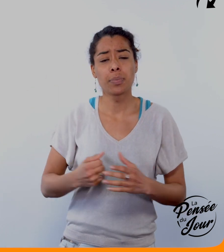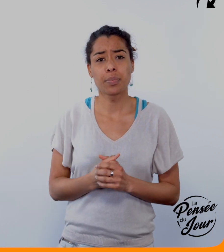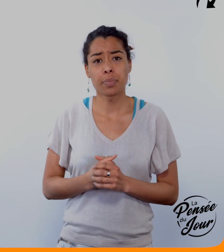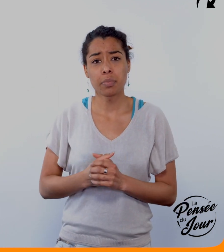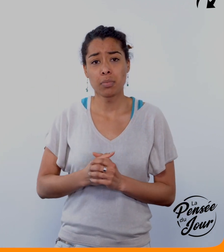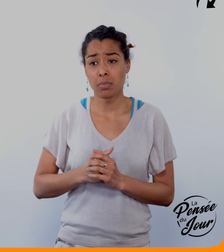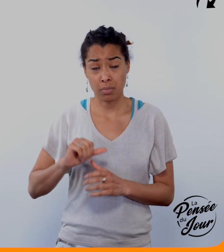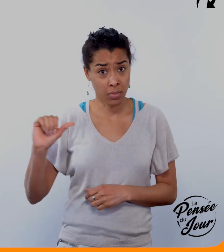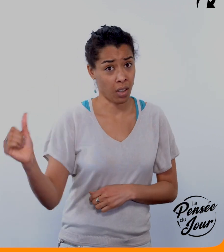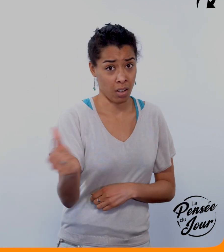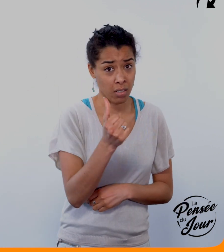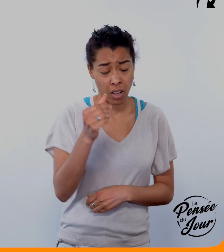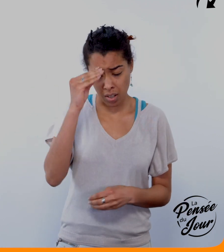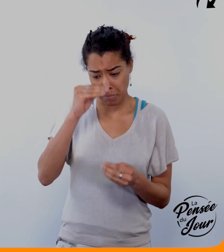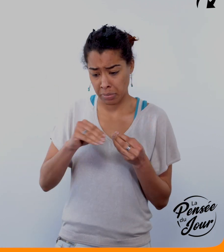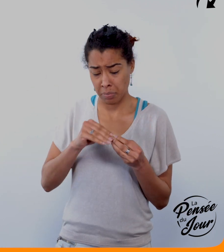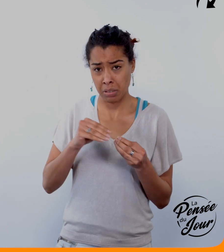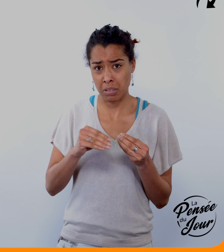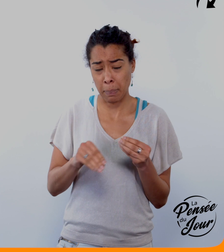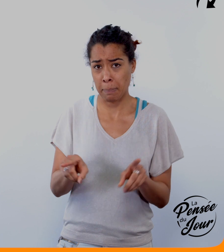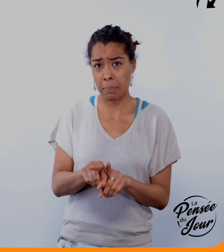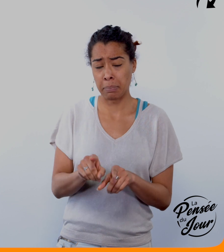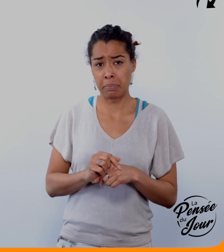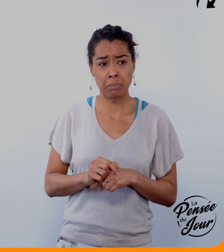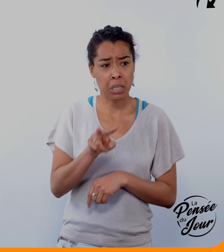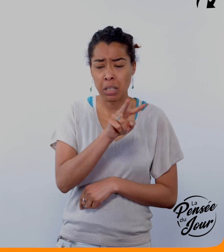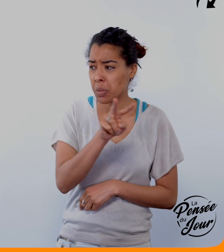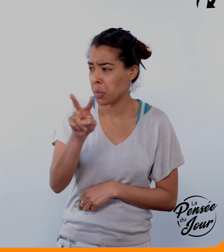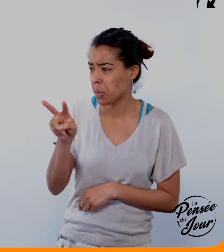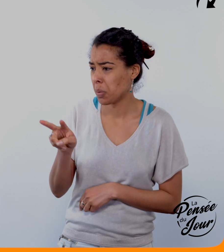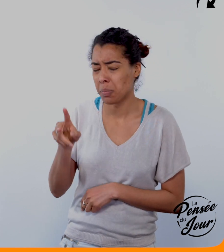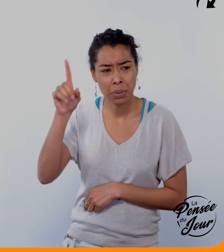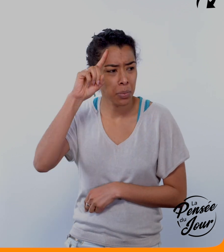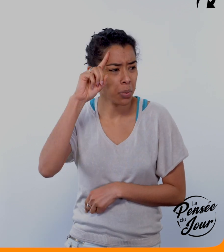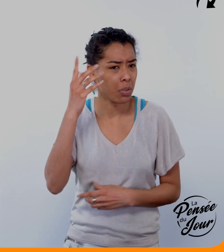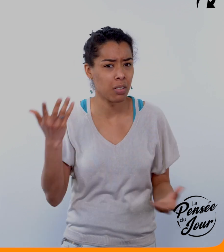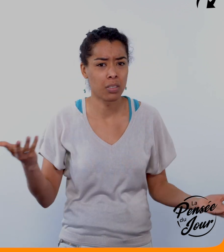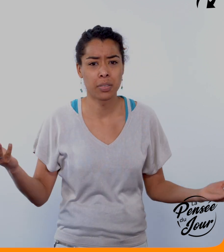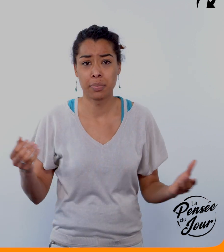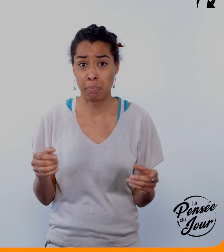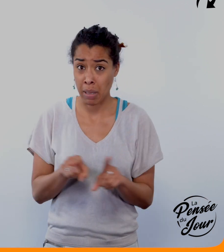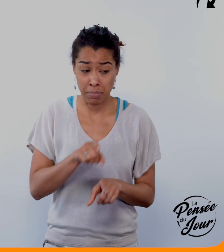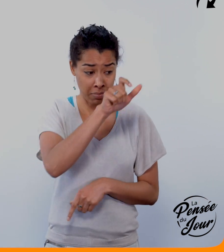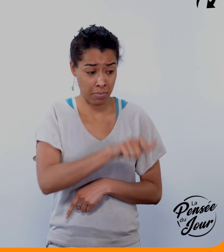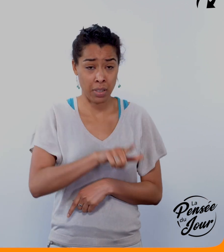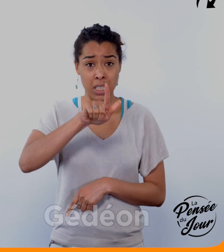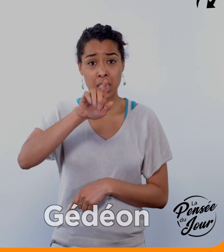tous déjà posé au moins l'une de ces questions en regardant autour de nous. Gédéon aussi. Son pays, sa